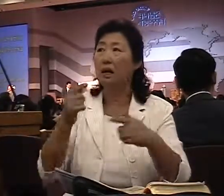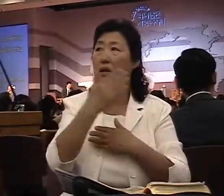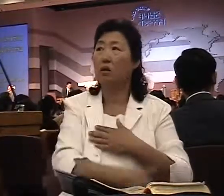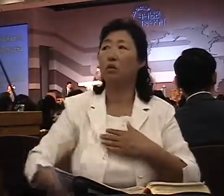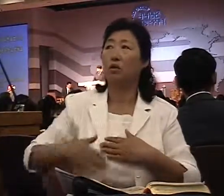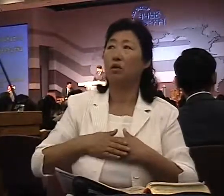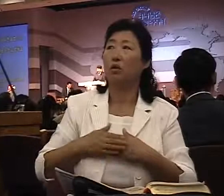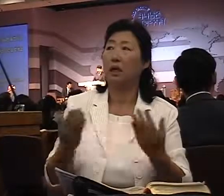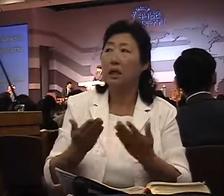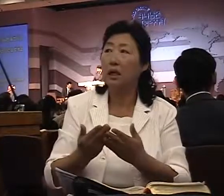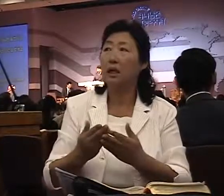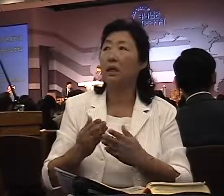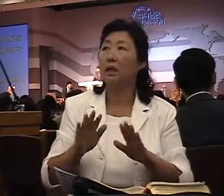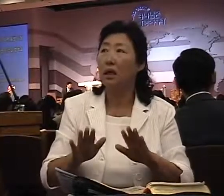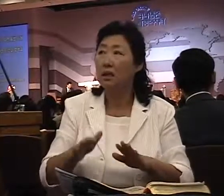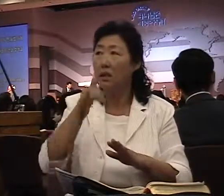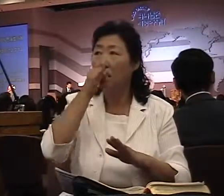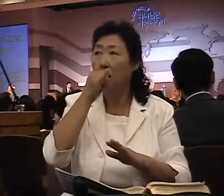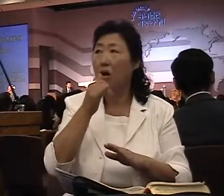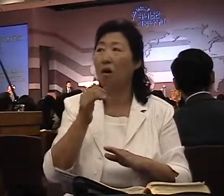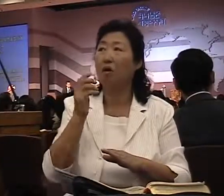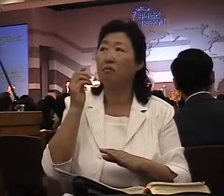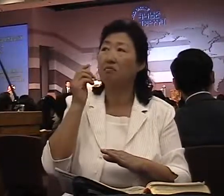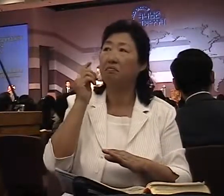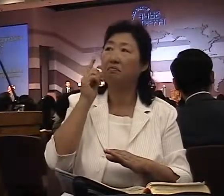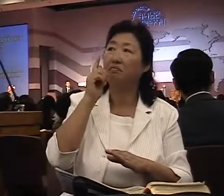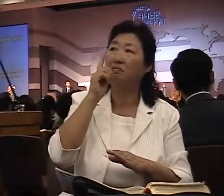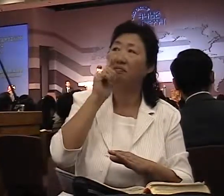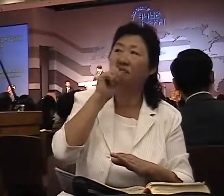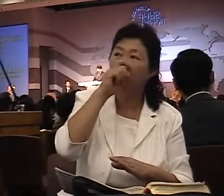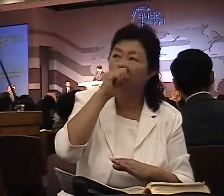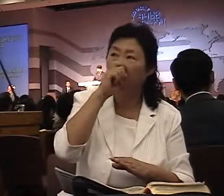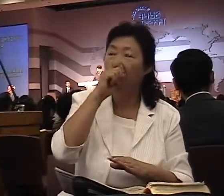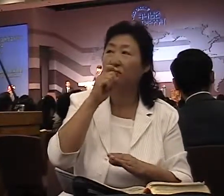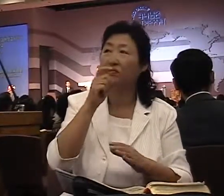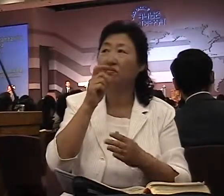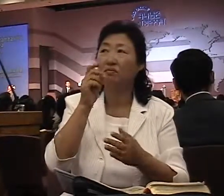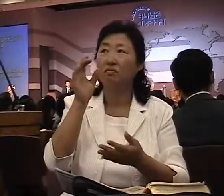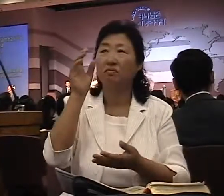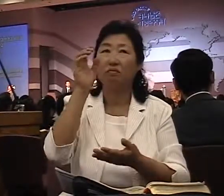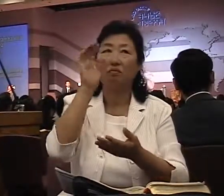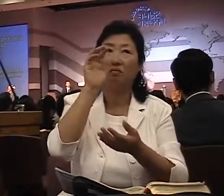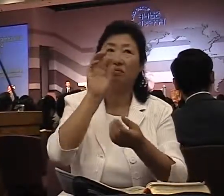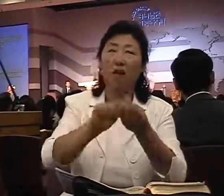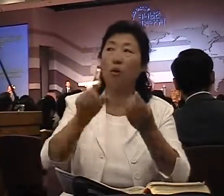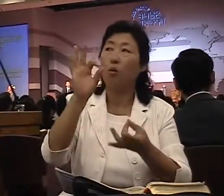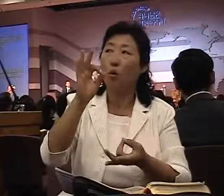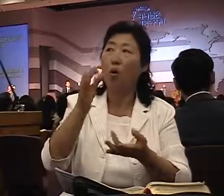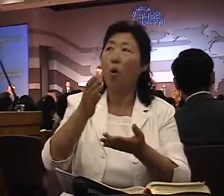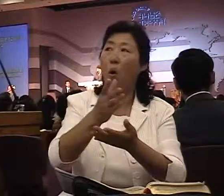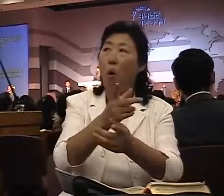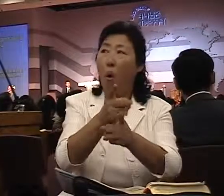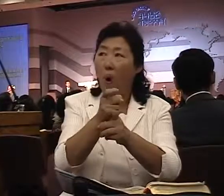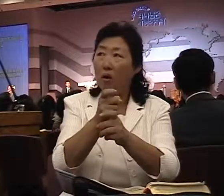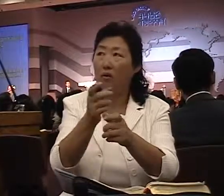한편이니 곧 음행과 더러운 것과 호색과 우상 숭배와 술수와 원수를 맺는 것과 분쟁과